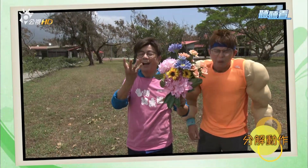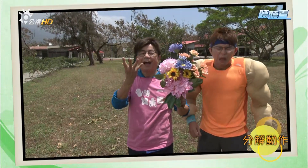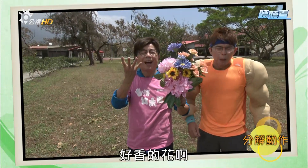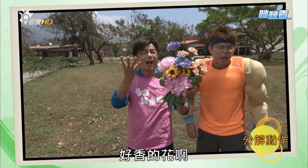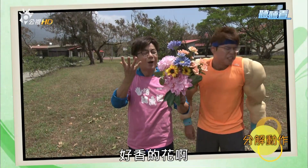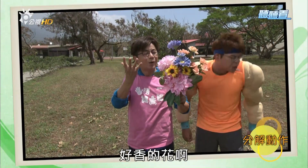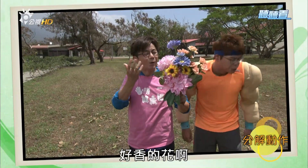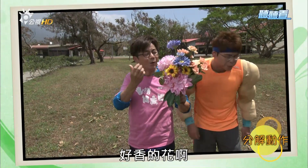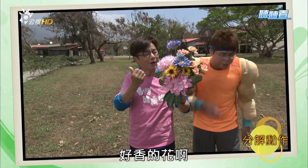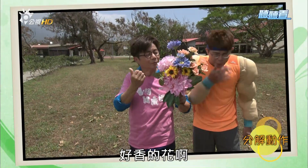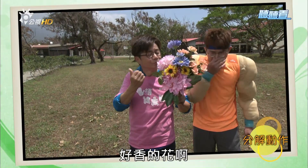好香的花呀！